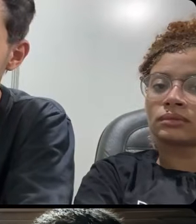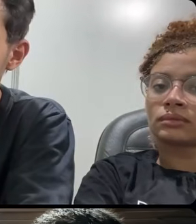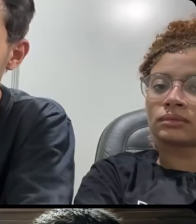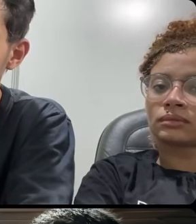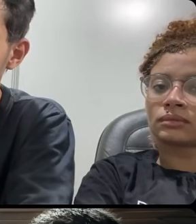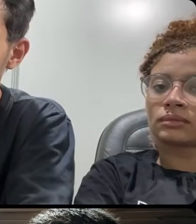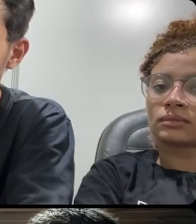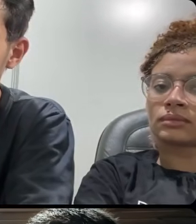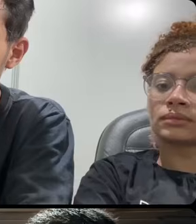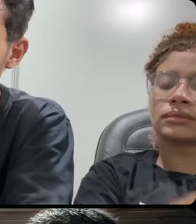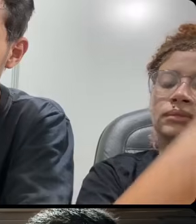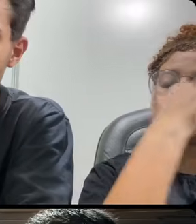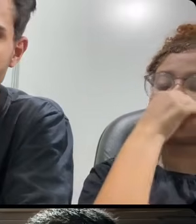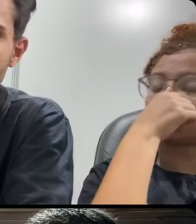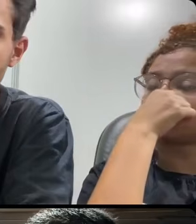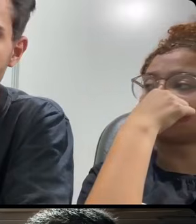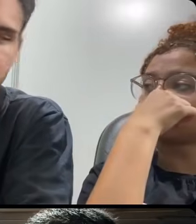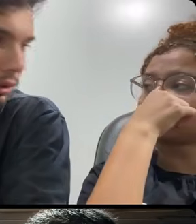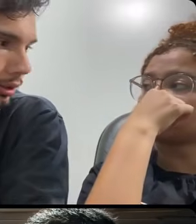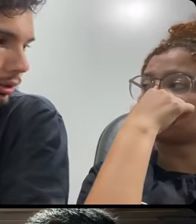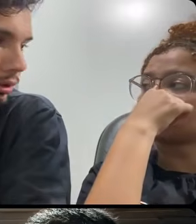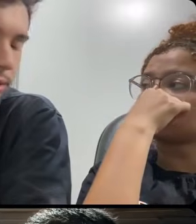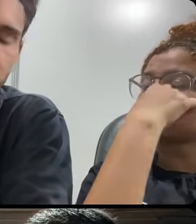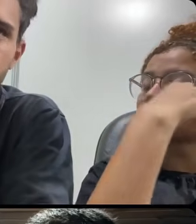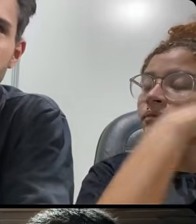19 anos e tudo mais.